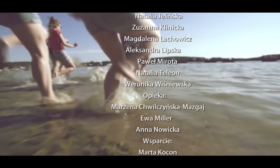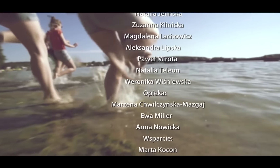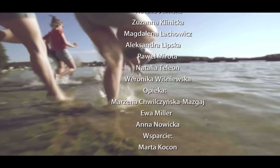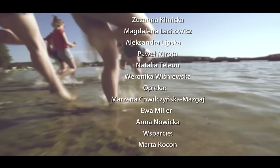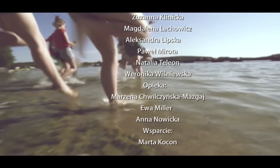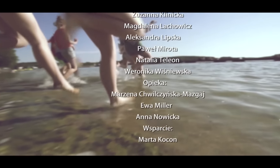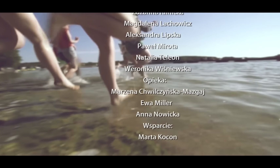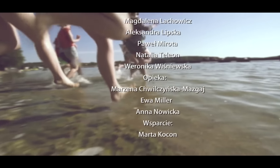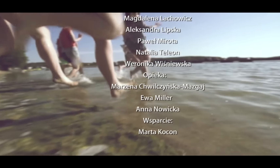Prost